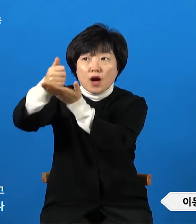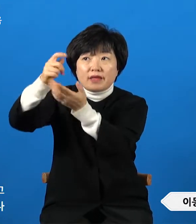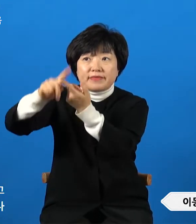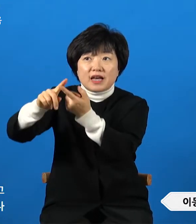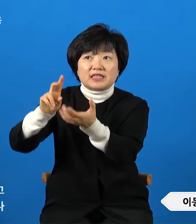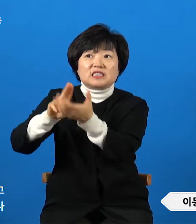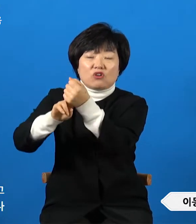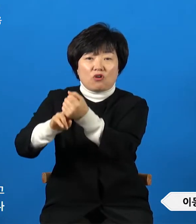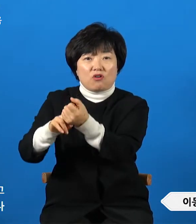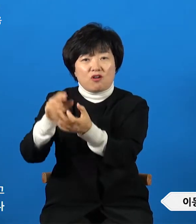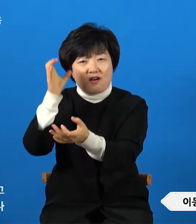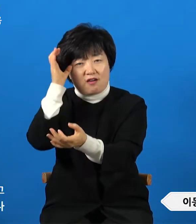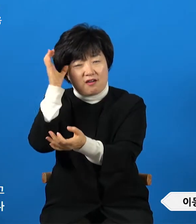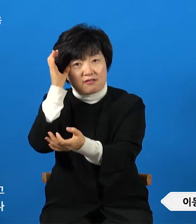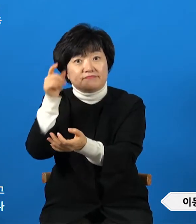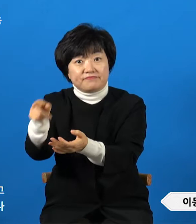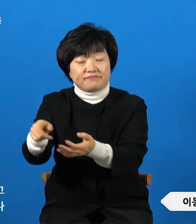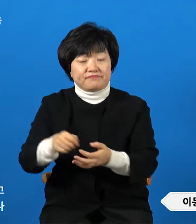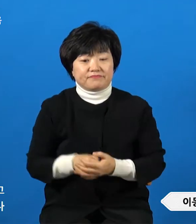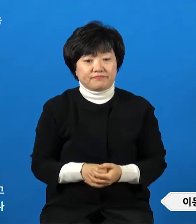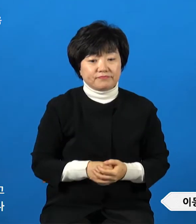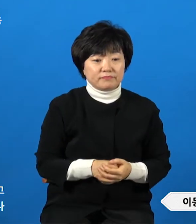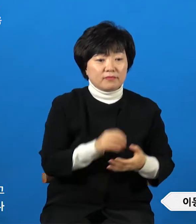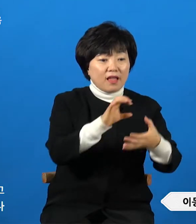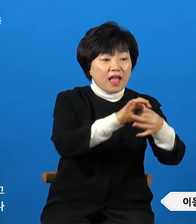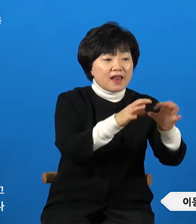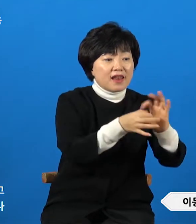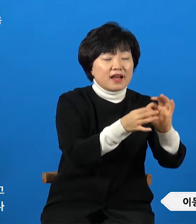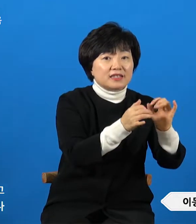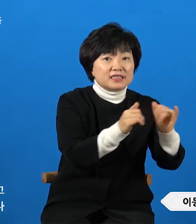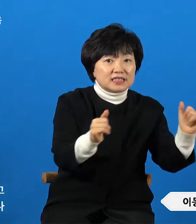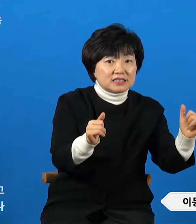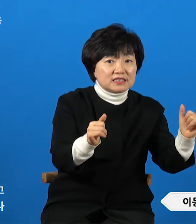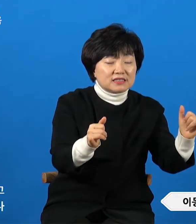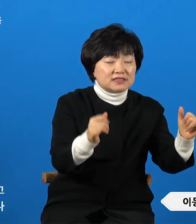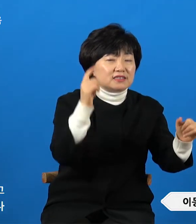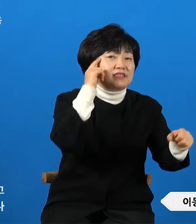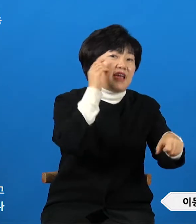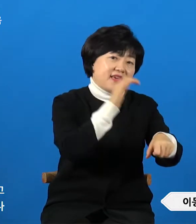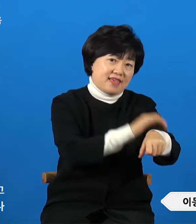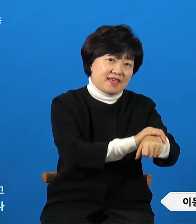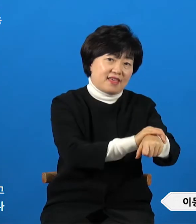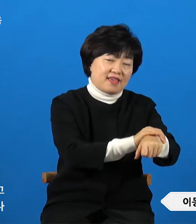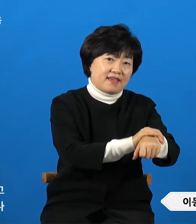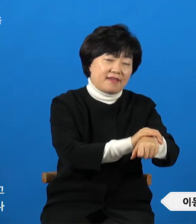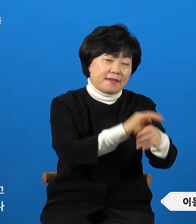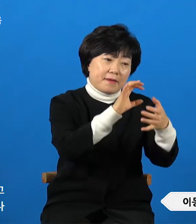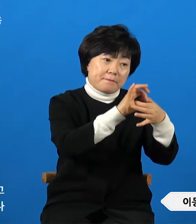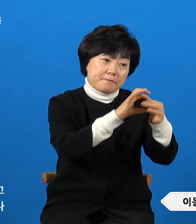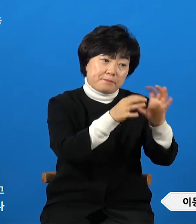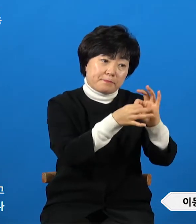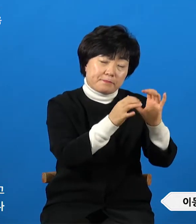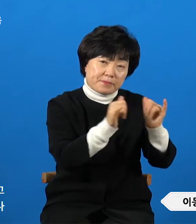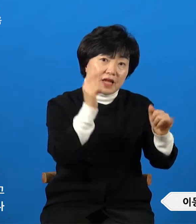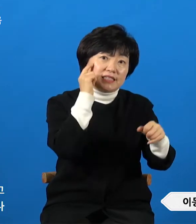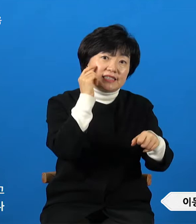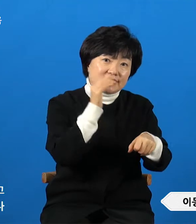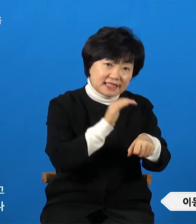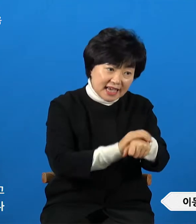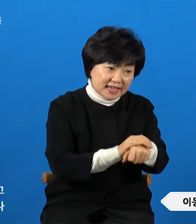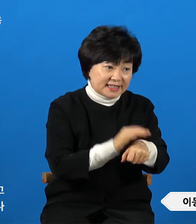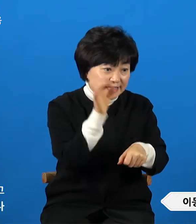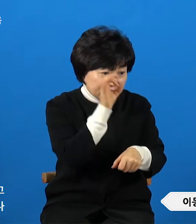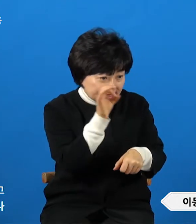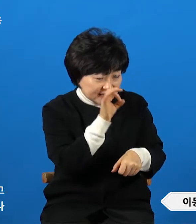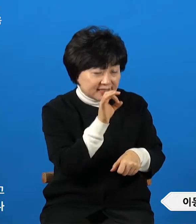그러나 헬라 사람들은 그리스죠. 그리스 사람들은 뭘 찾으나? 지혜를 찾으나. 헬라는 지혜를 찾는